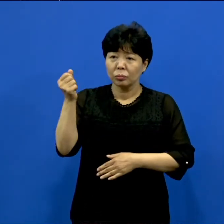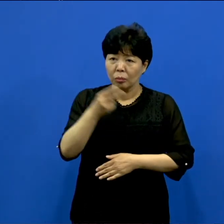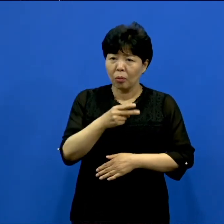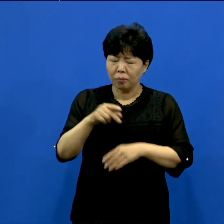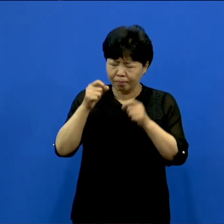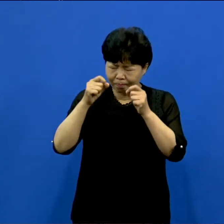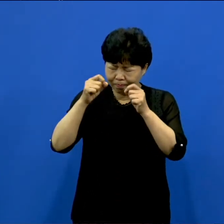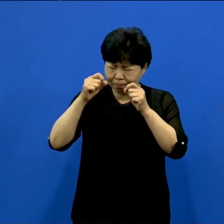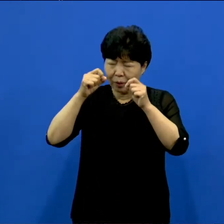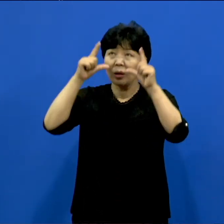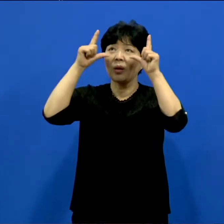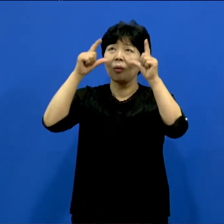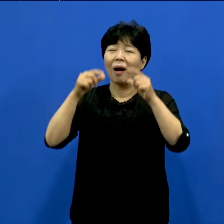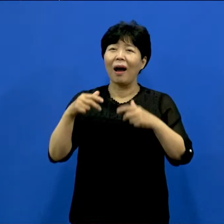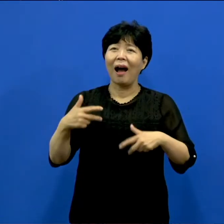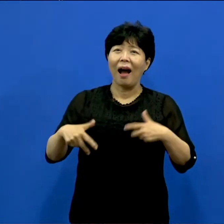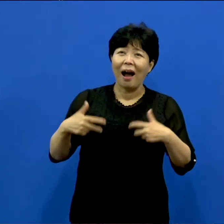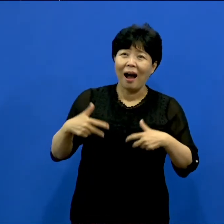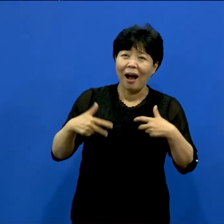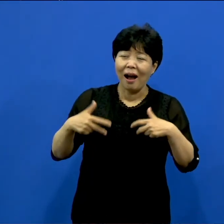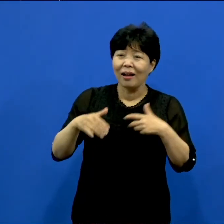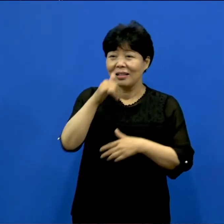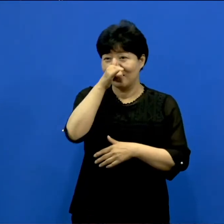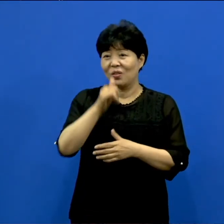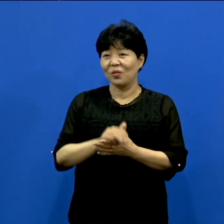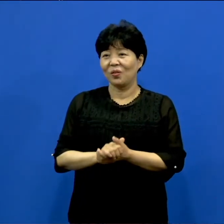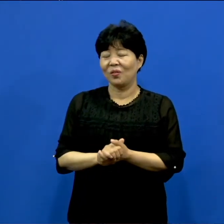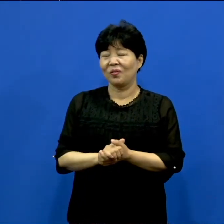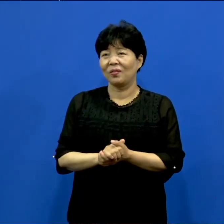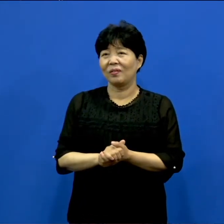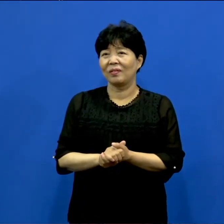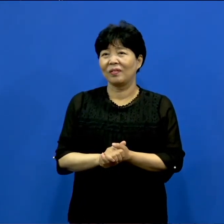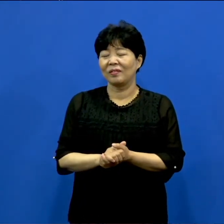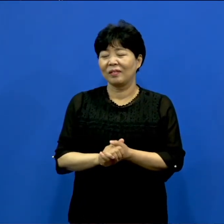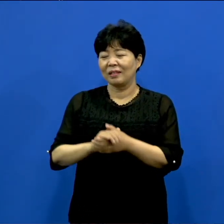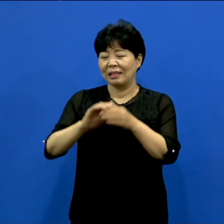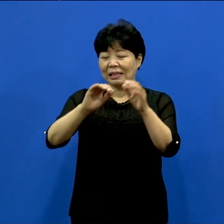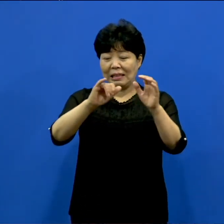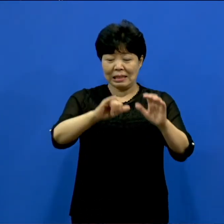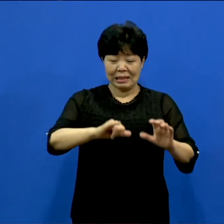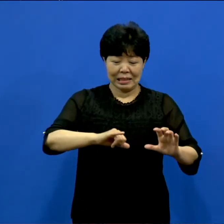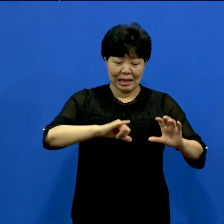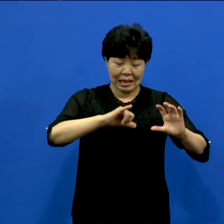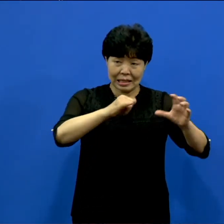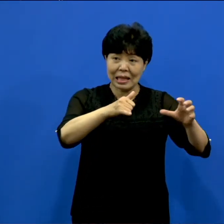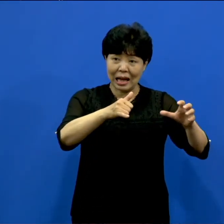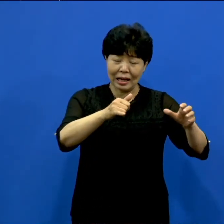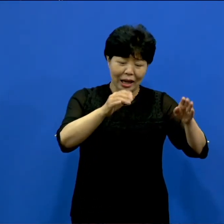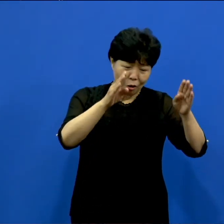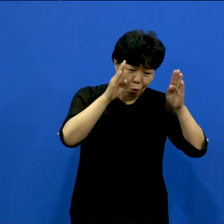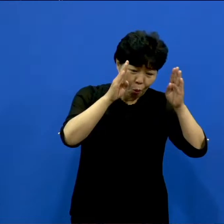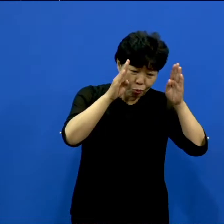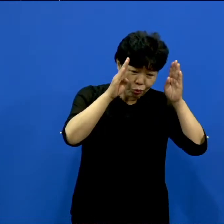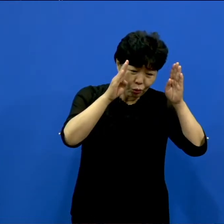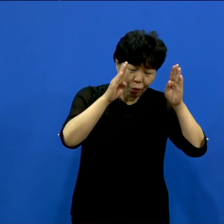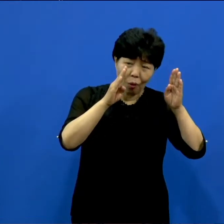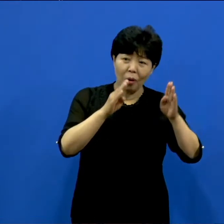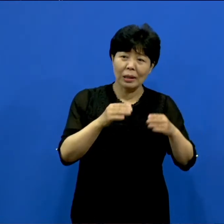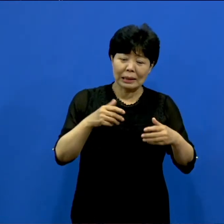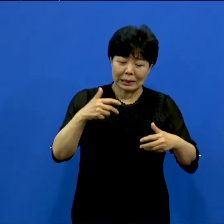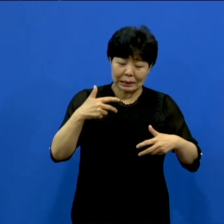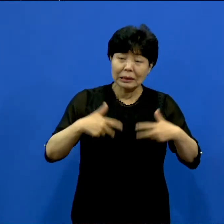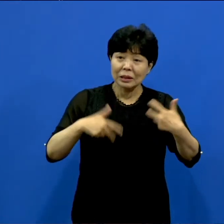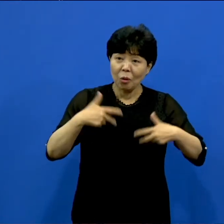즐거움이 있습니다. 일반 학문도 즐거움이 있거든요. 세상에 일반적인 학문도 그 즐거움이 있단 말이죠.